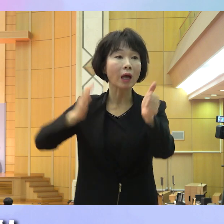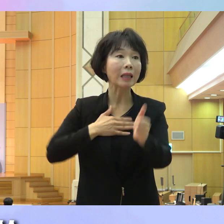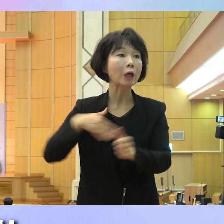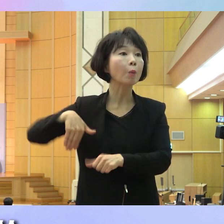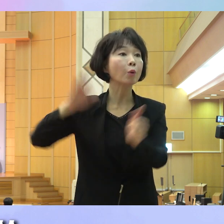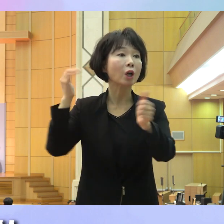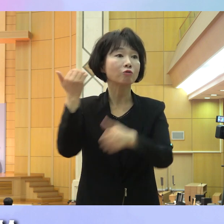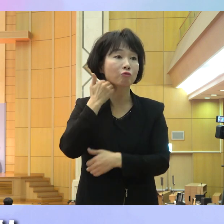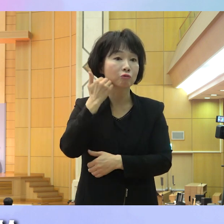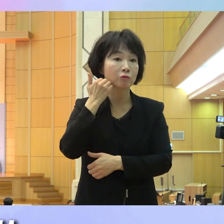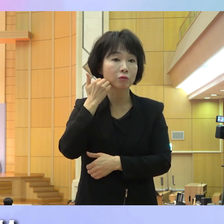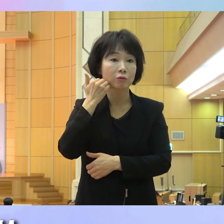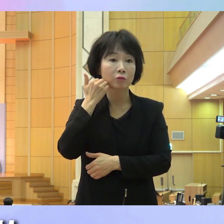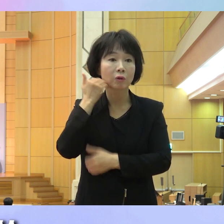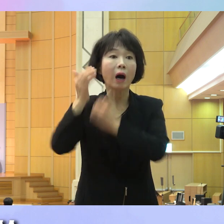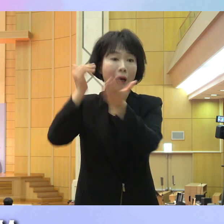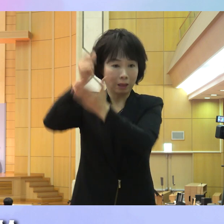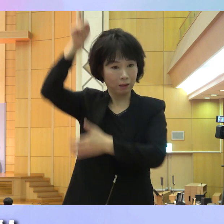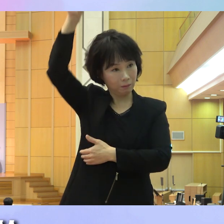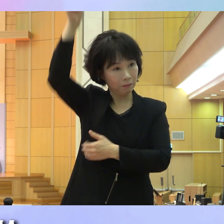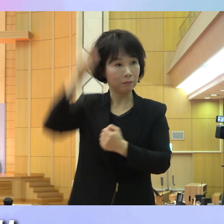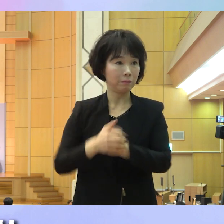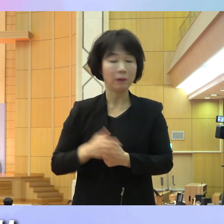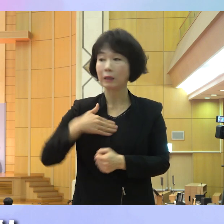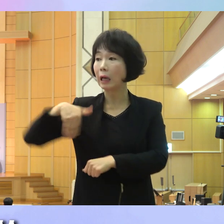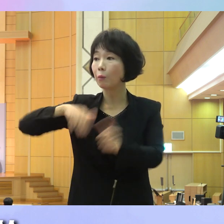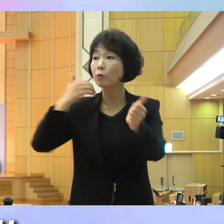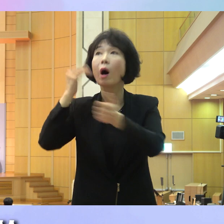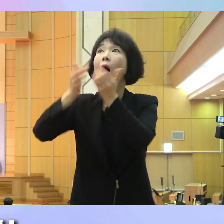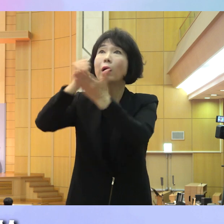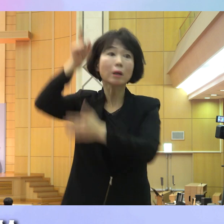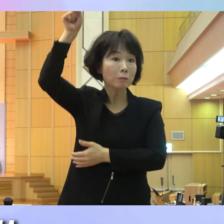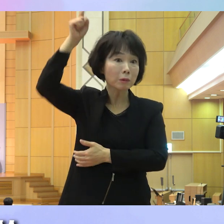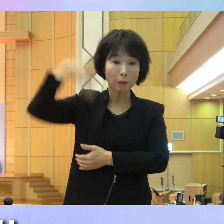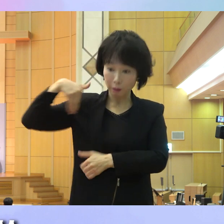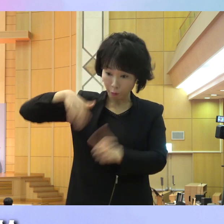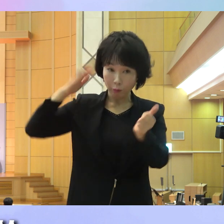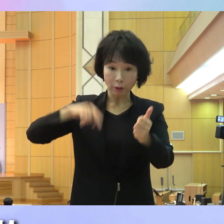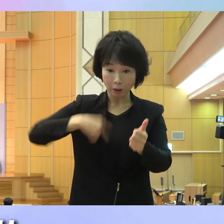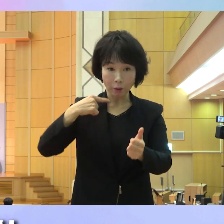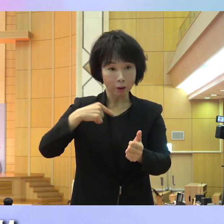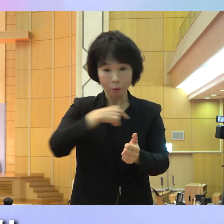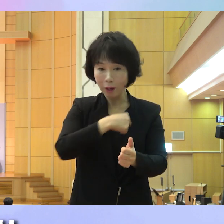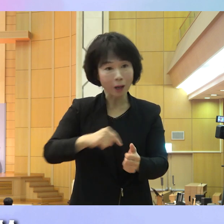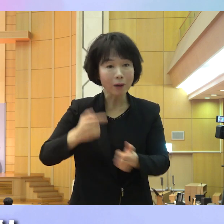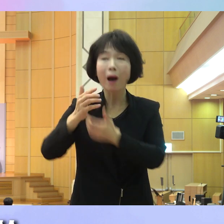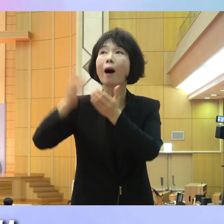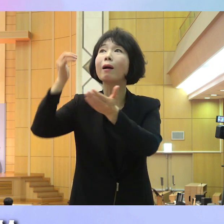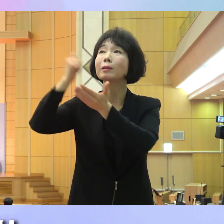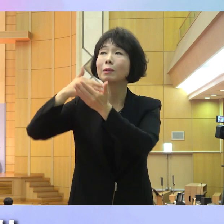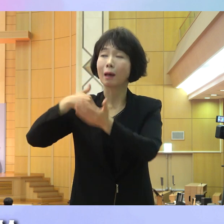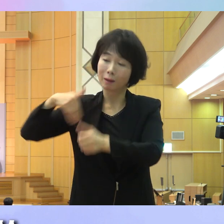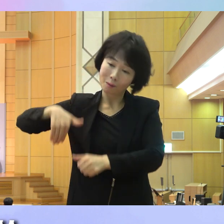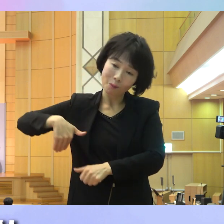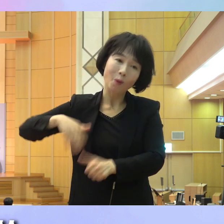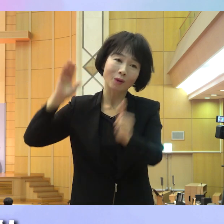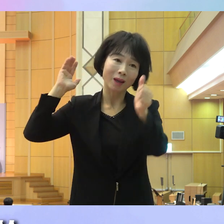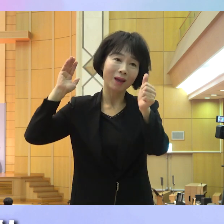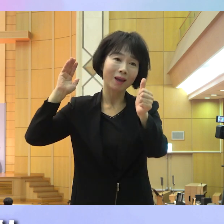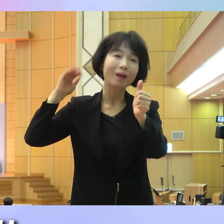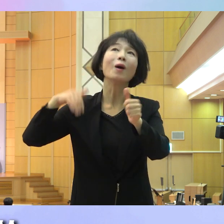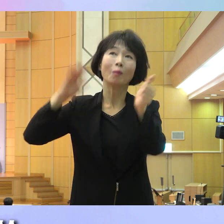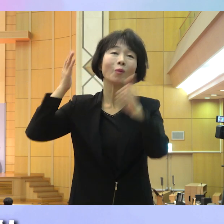말이야. 이의 뜻을 행하며 나를 보내신 이 하나님이 예수님이